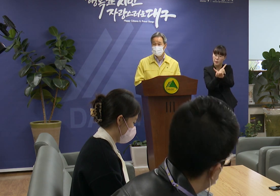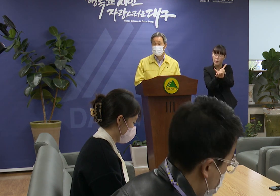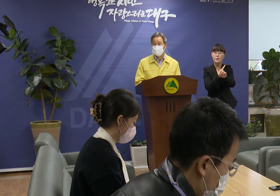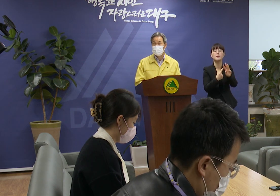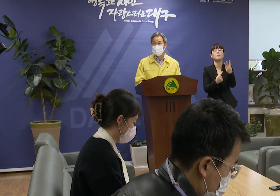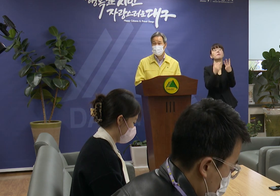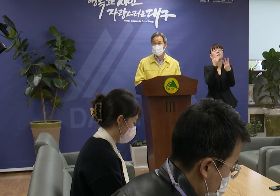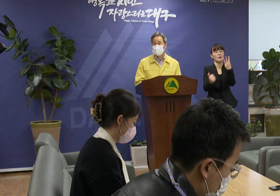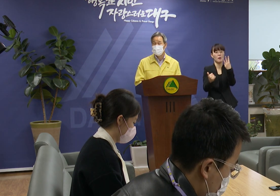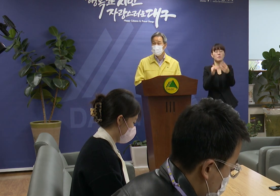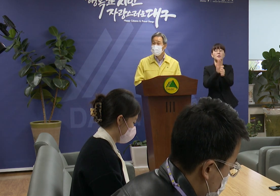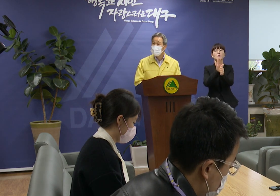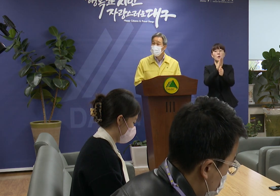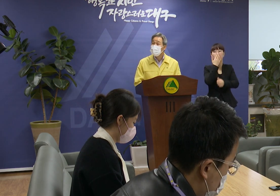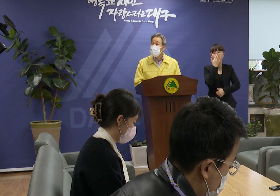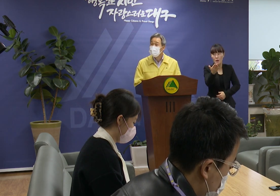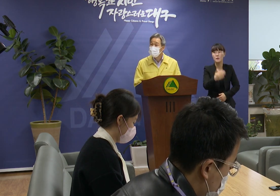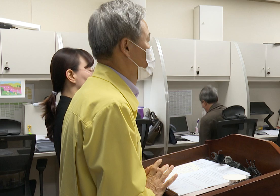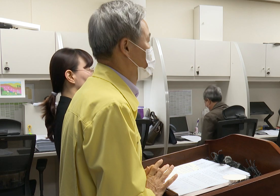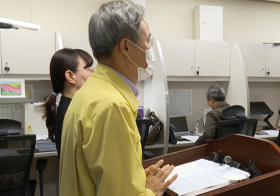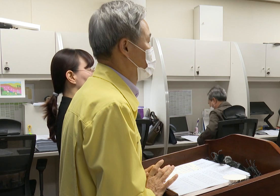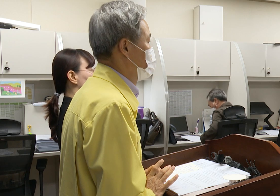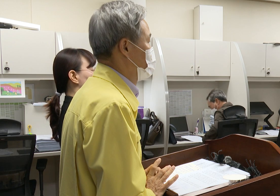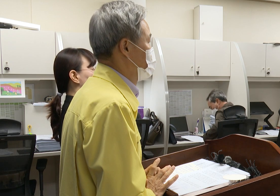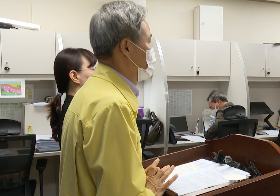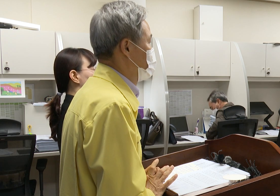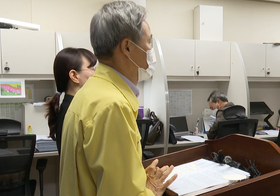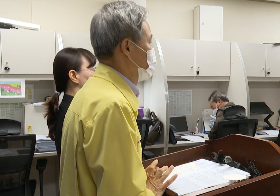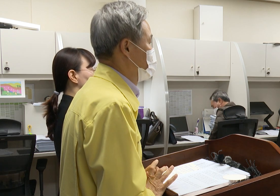있다는 문서 바로 삼십. 예,